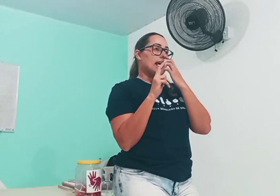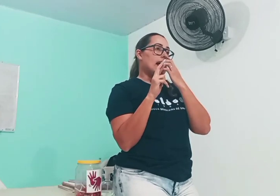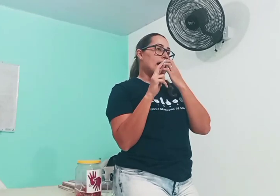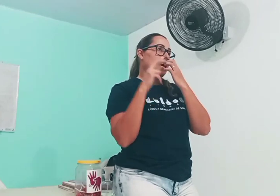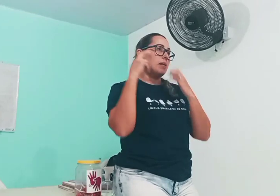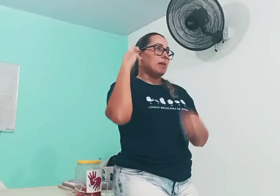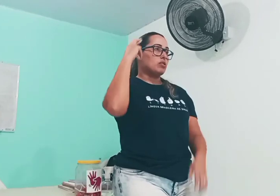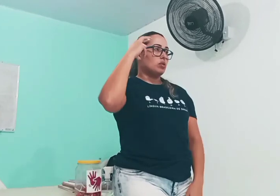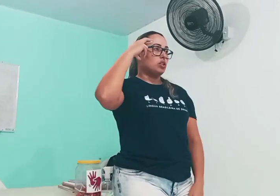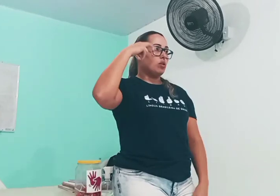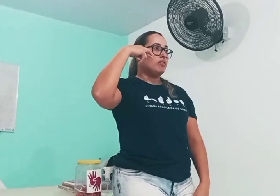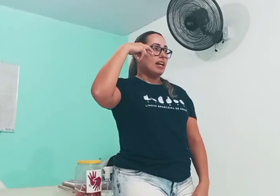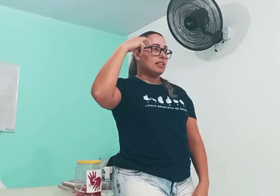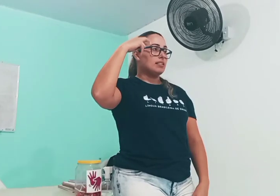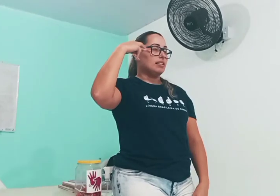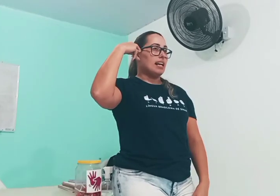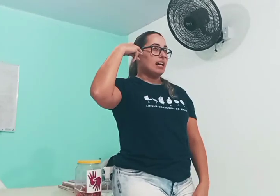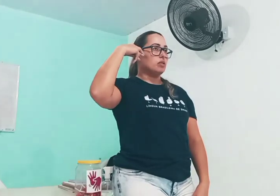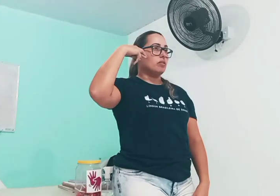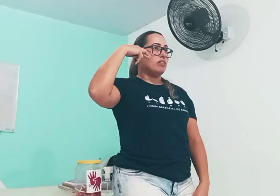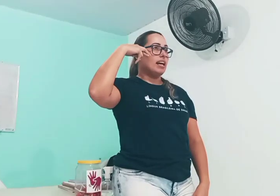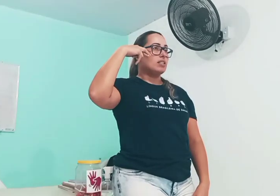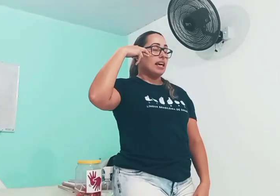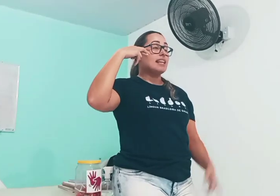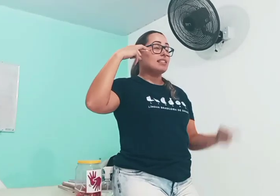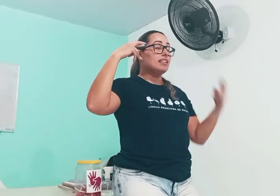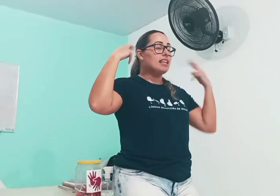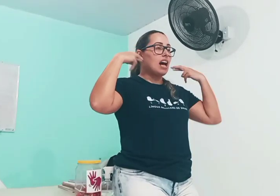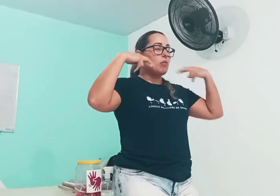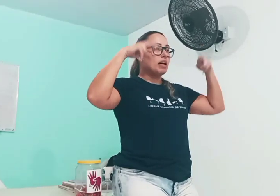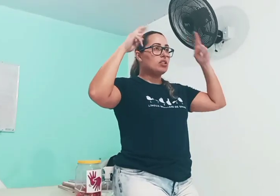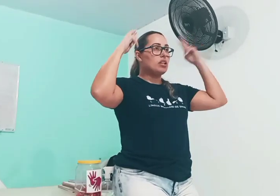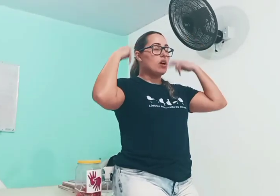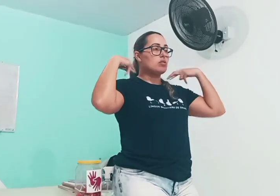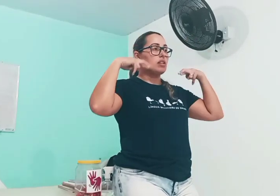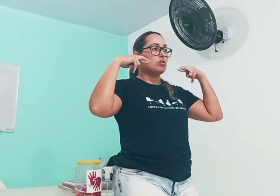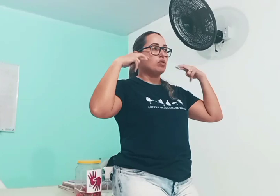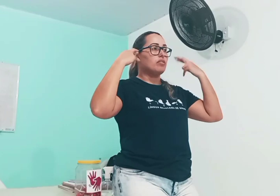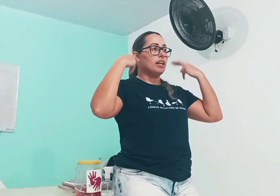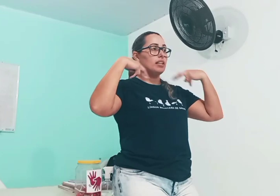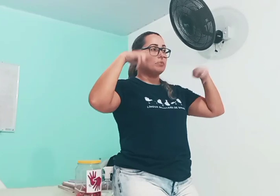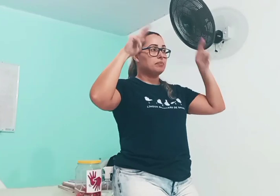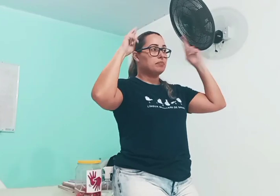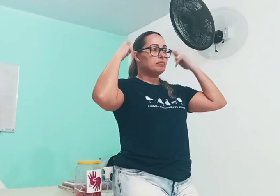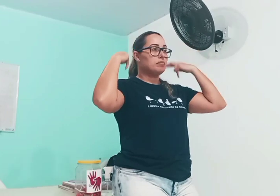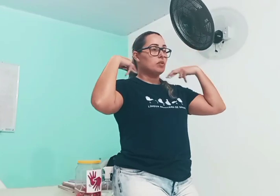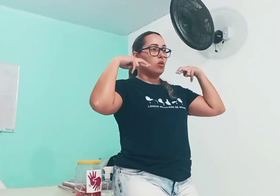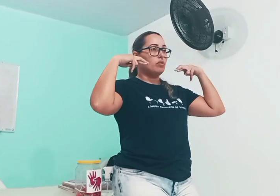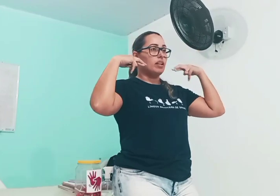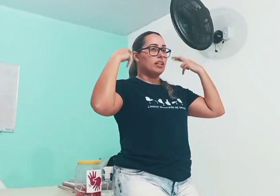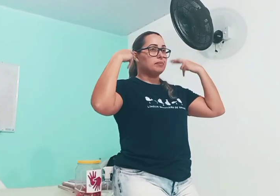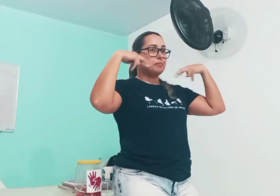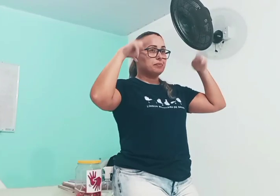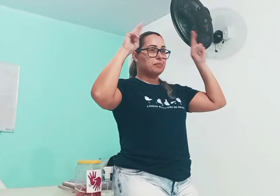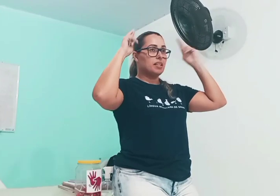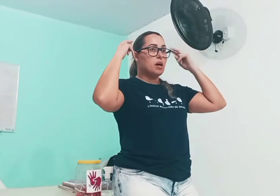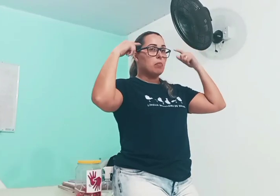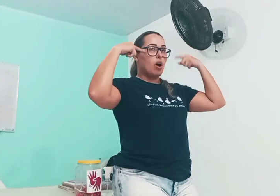ela era pastora de ovelhas. E as ovelhas, esse literalmente é o sinal de ovelha. Ovelha. Por causa